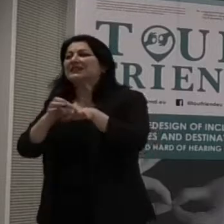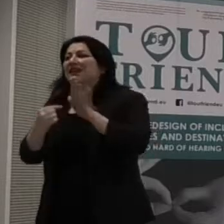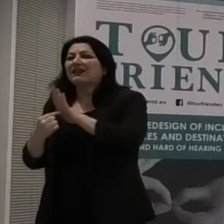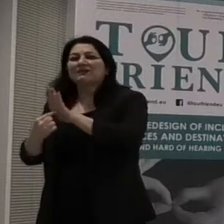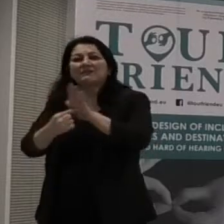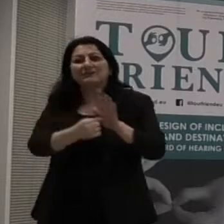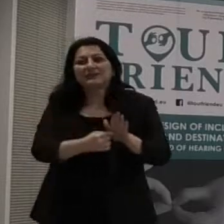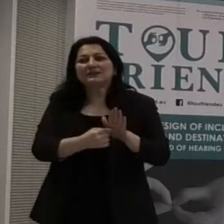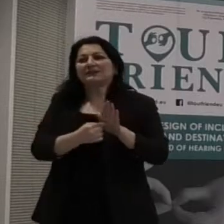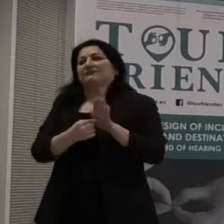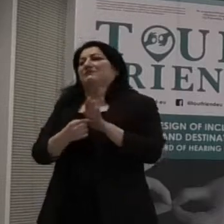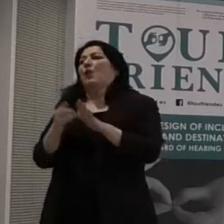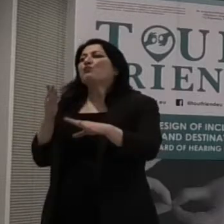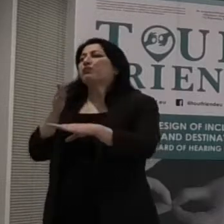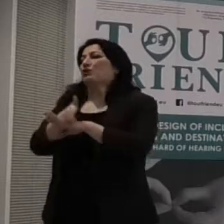διαφημιστικά